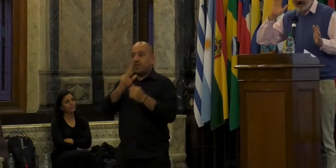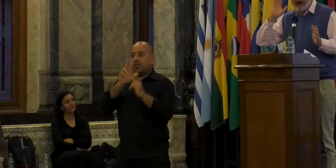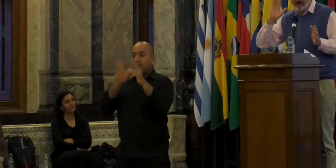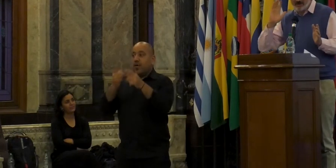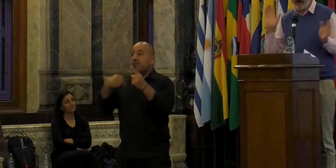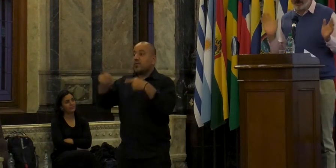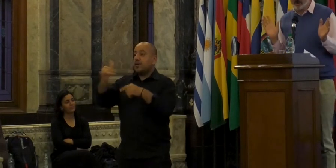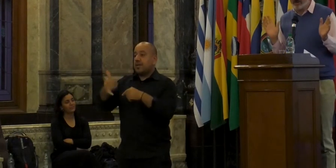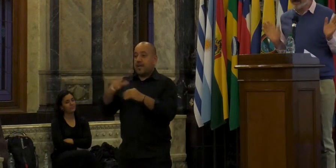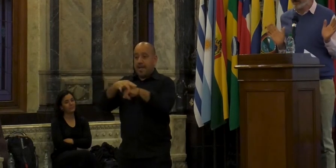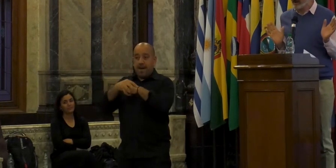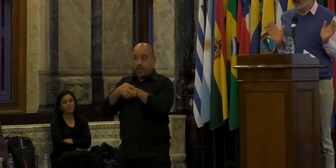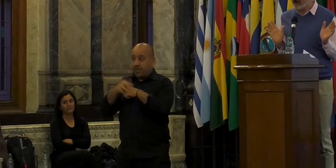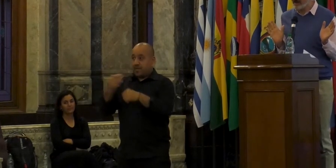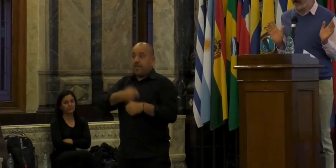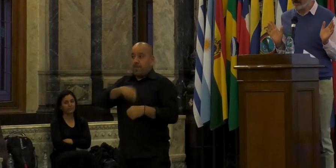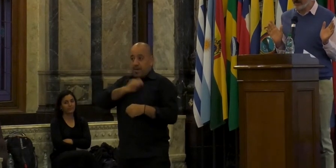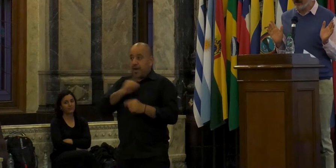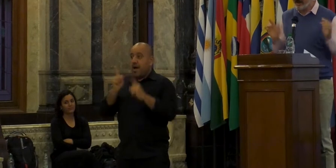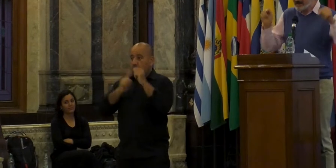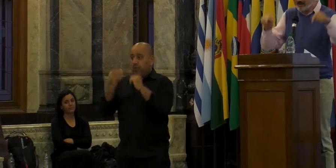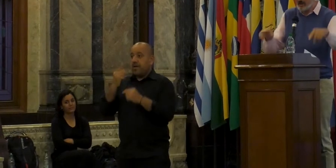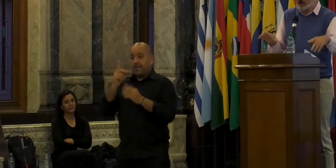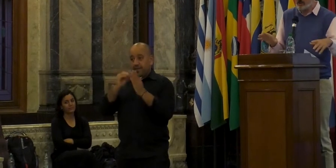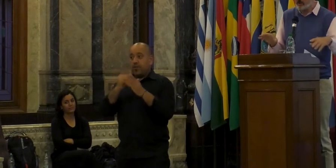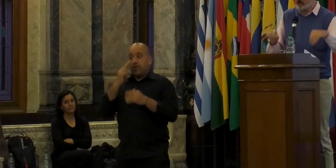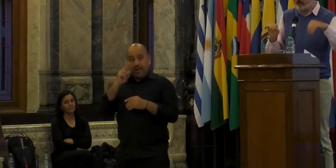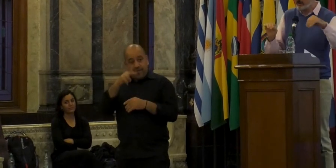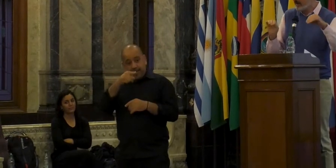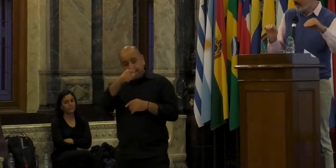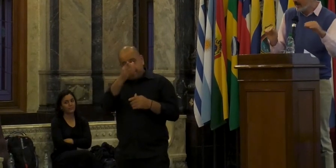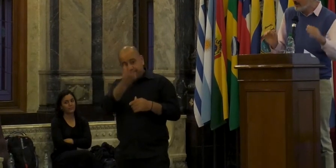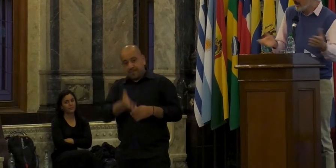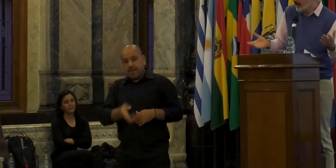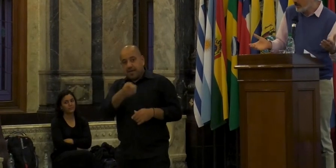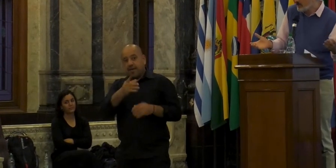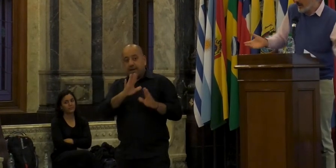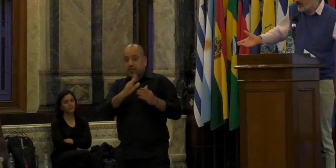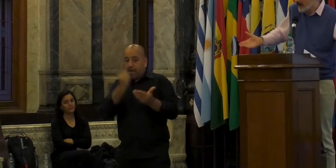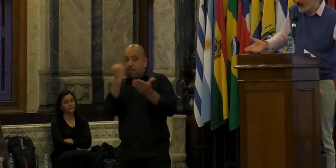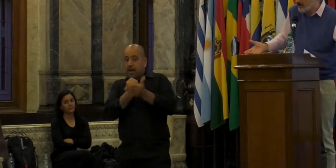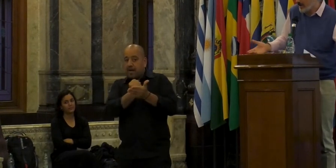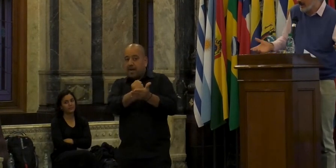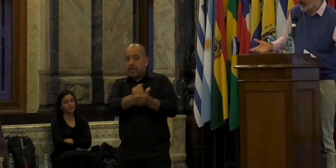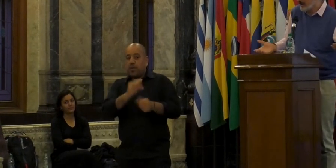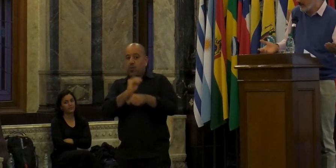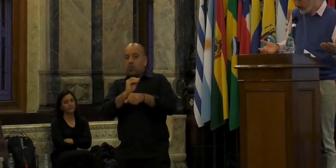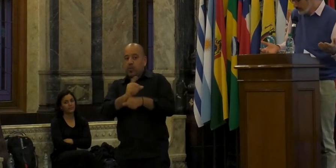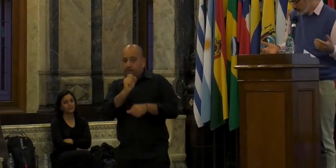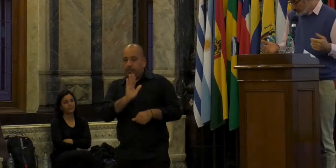tenéis amigos españoles, a lo mejor los vais a ver alguna vez así, ¿eh? Seguir siendo amigos suyos, porque es una marca cultural, o sea, ¿qué le vamos a